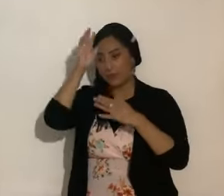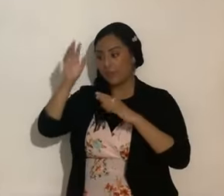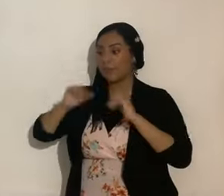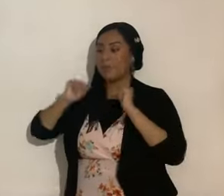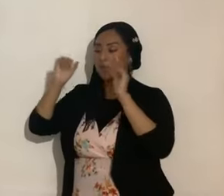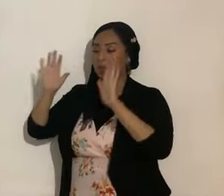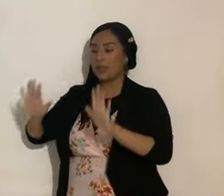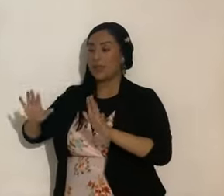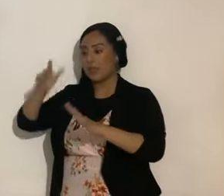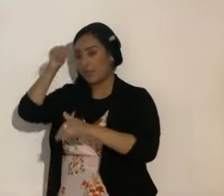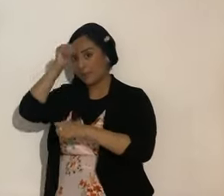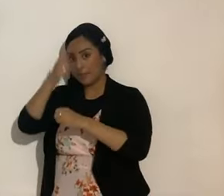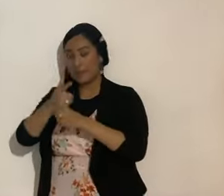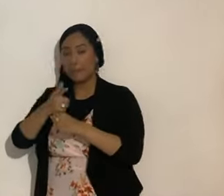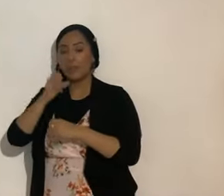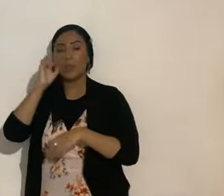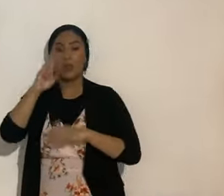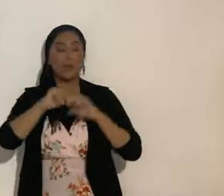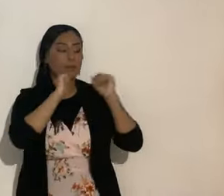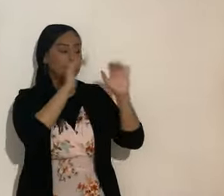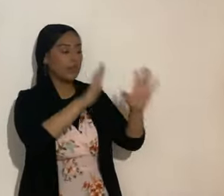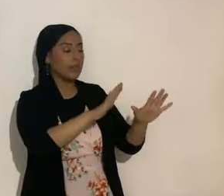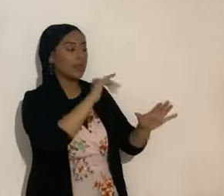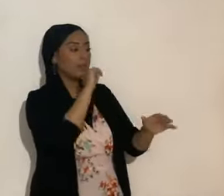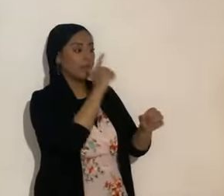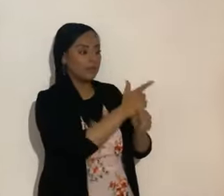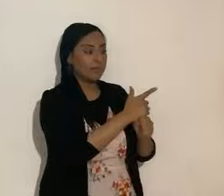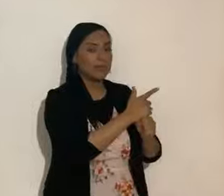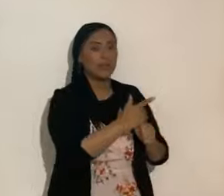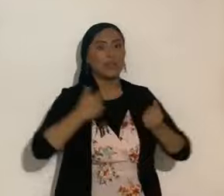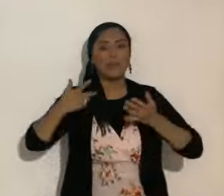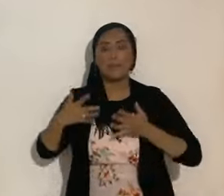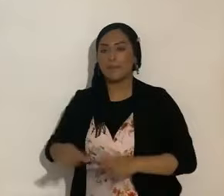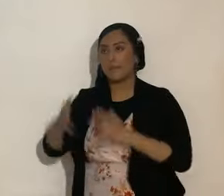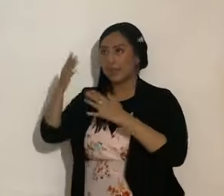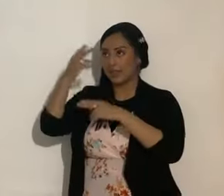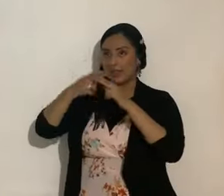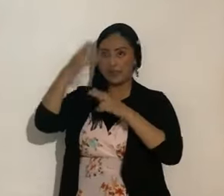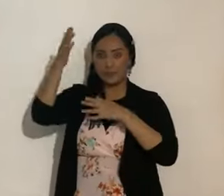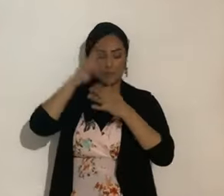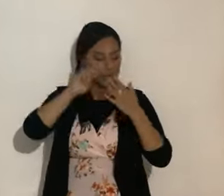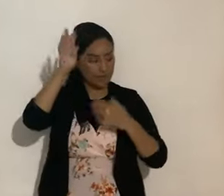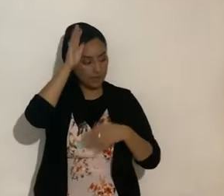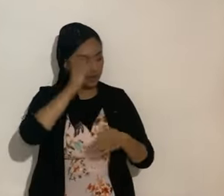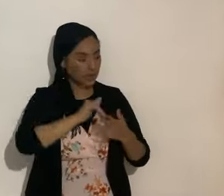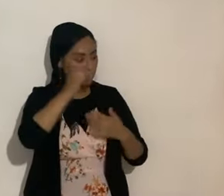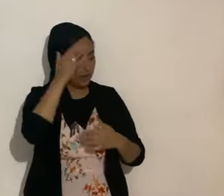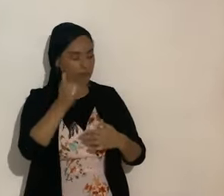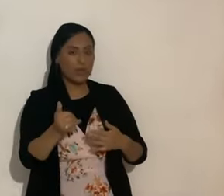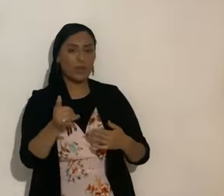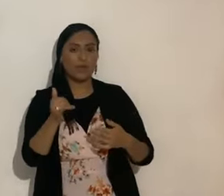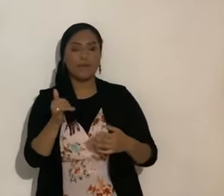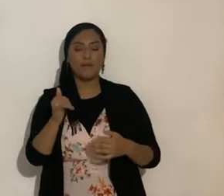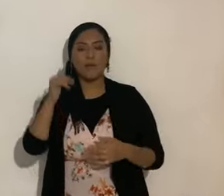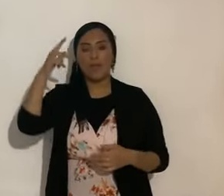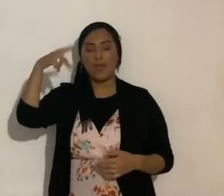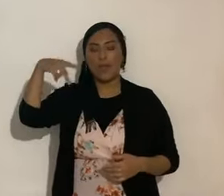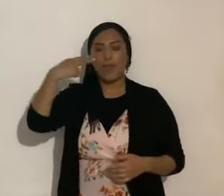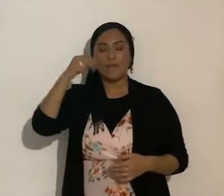hermano o a una hermana, glorifica el nombre de la vaca 2. Por eso se perdieron los